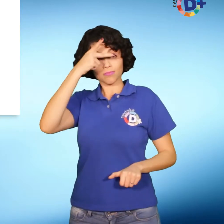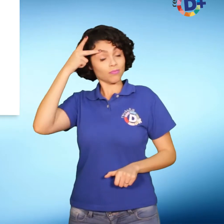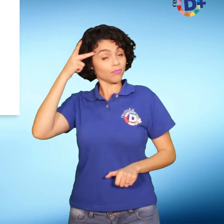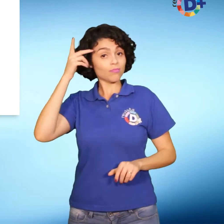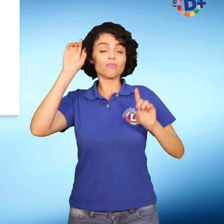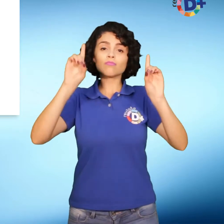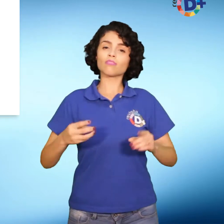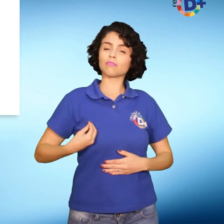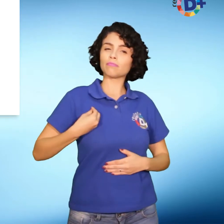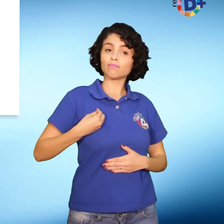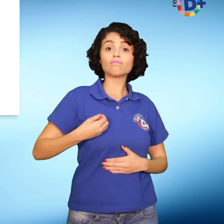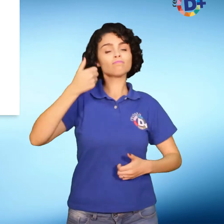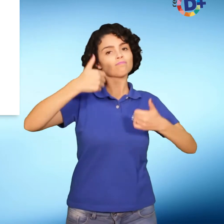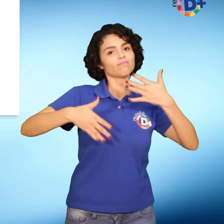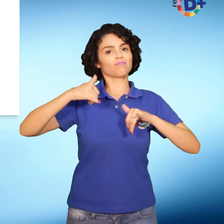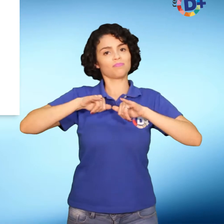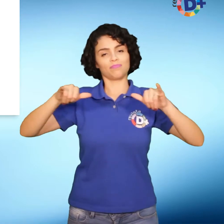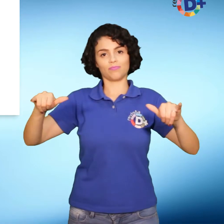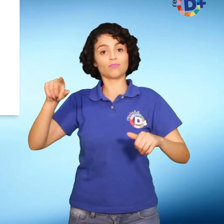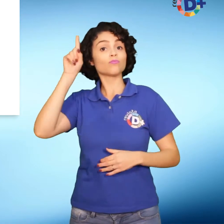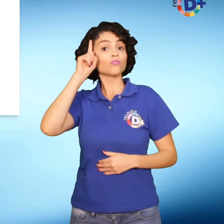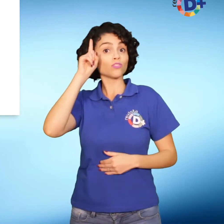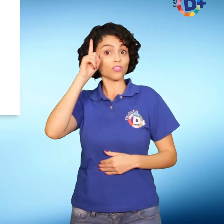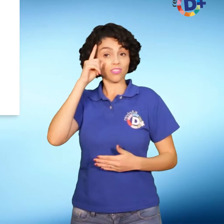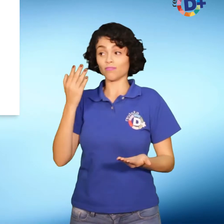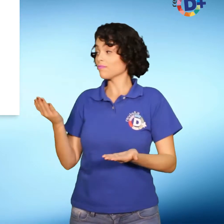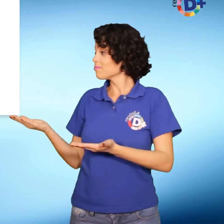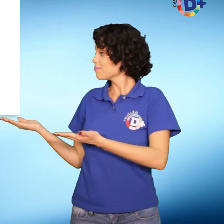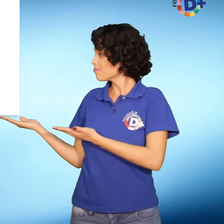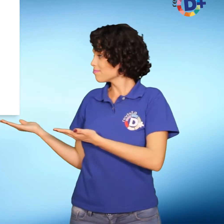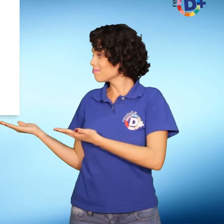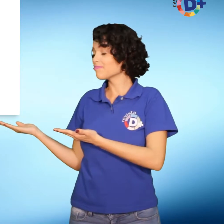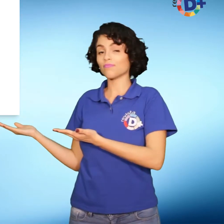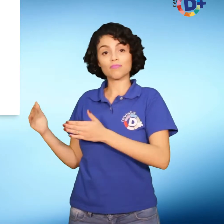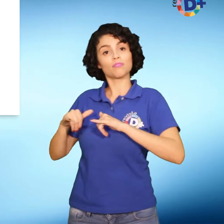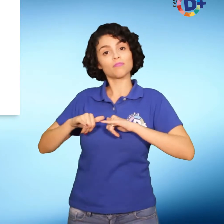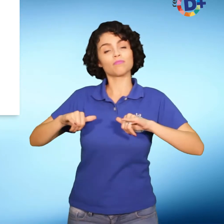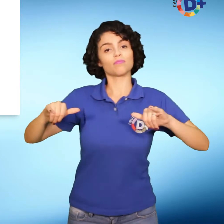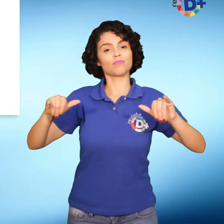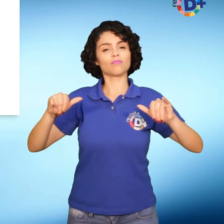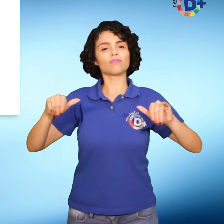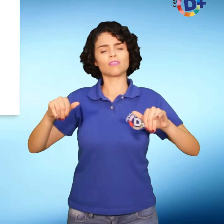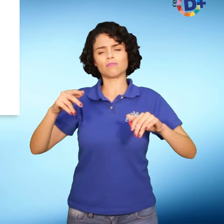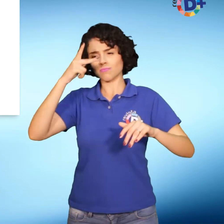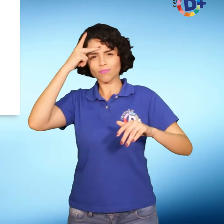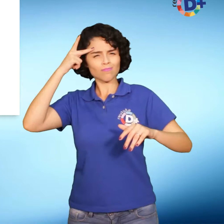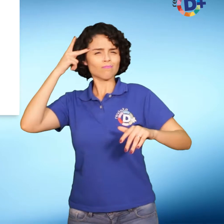deficiência em 24 de setembro às 21 horas o documentário a valsa do pódio